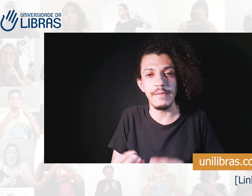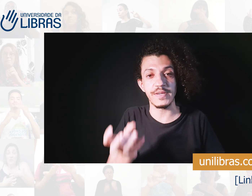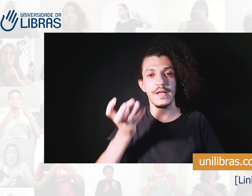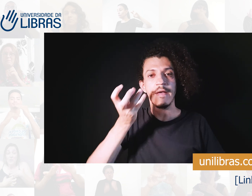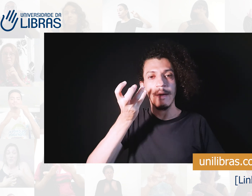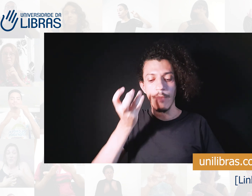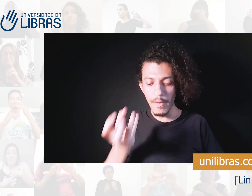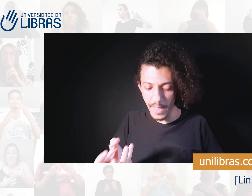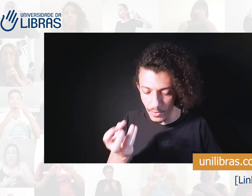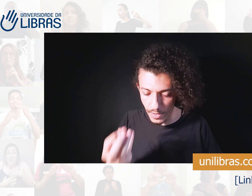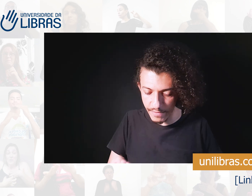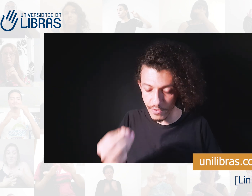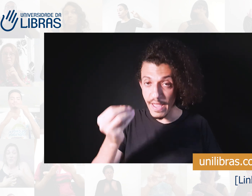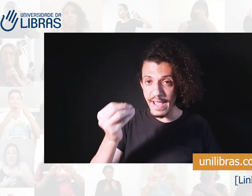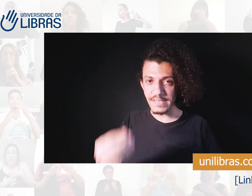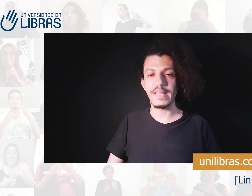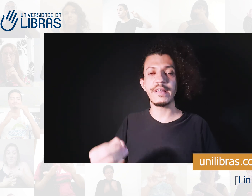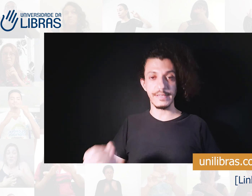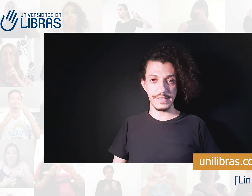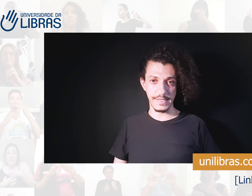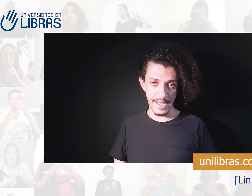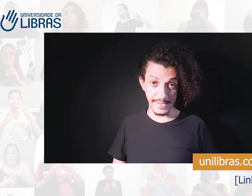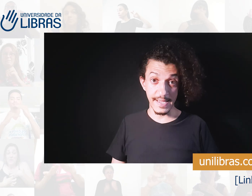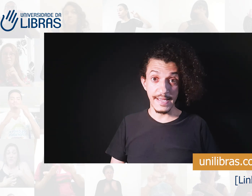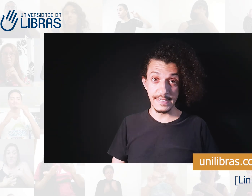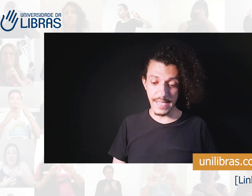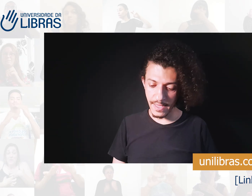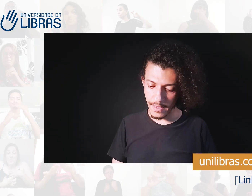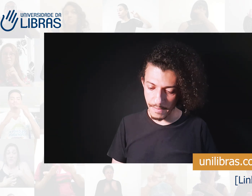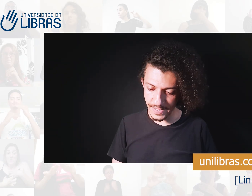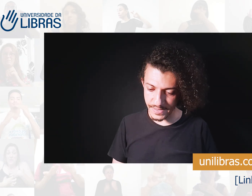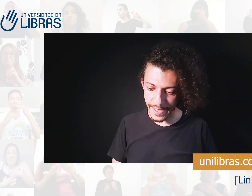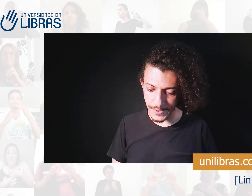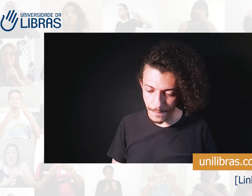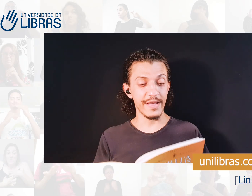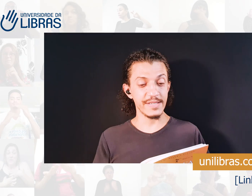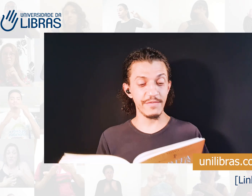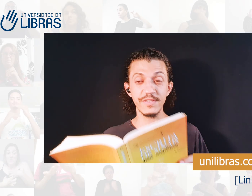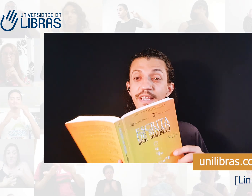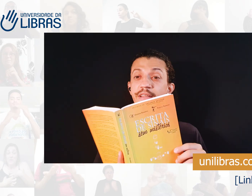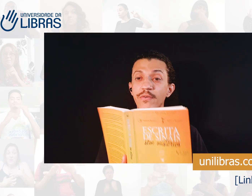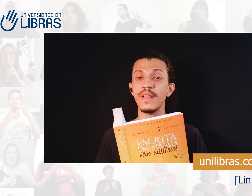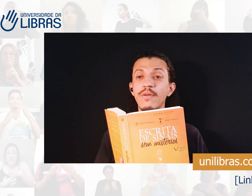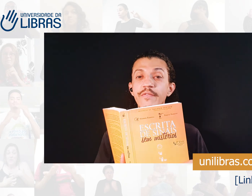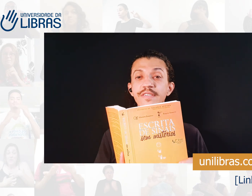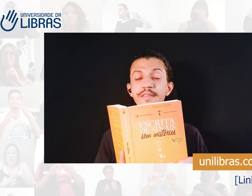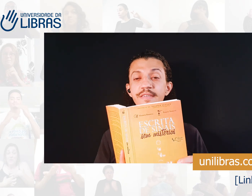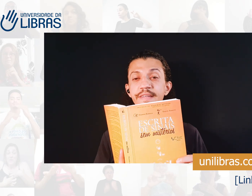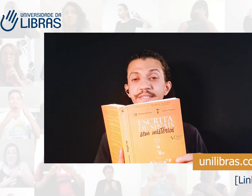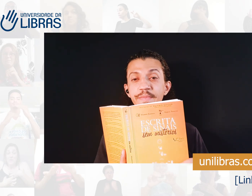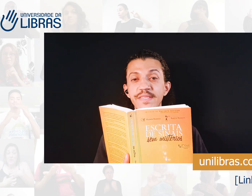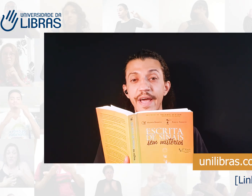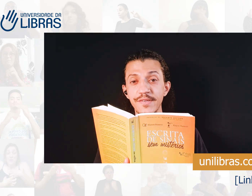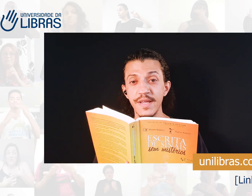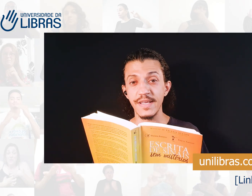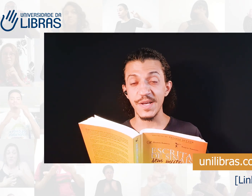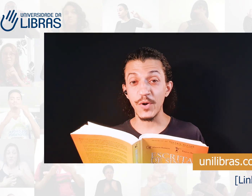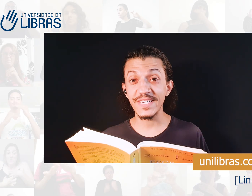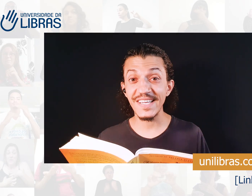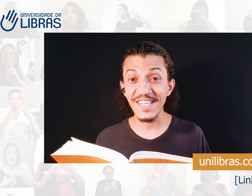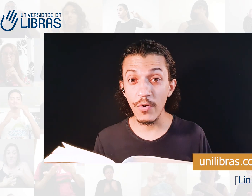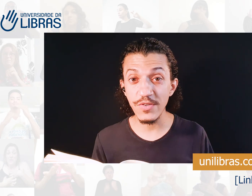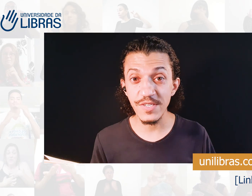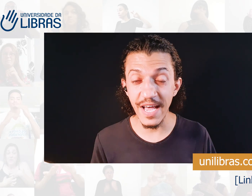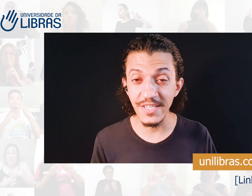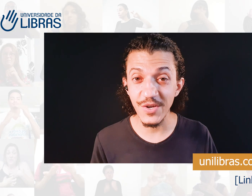mais na Libras por meio do livro Escrita de Sinais Sem Mistérios. Se você ainda não tem o livro Escrita de Sinais Sem Mistérios, você